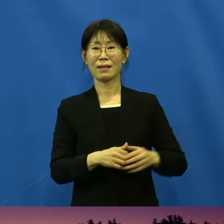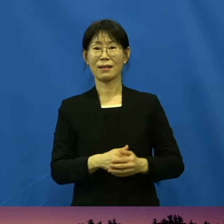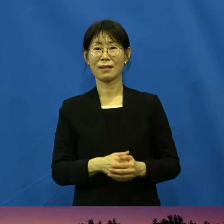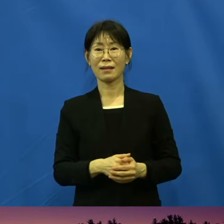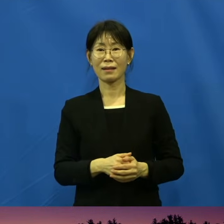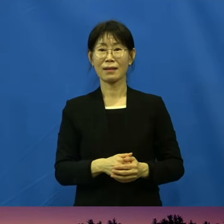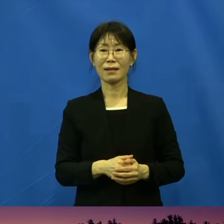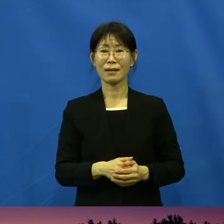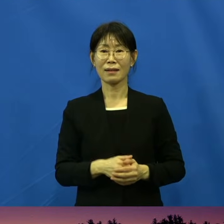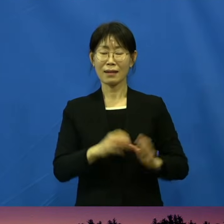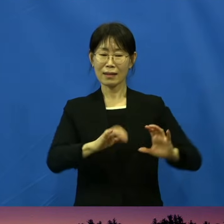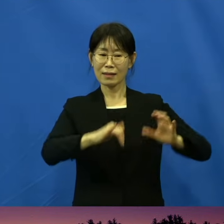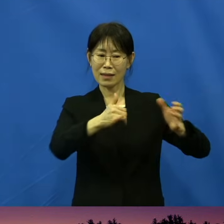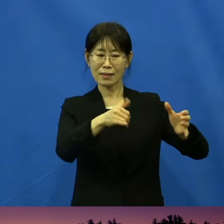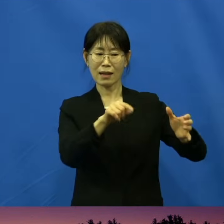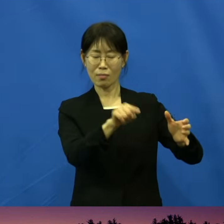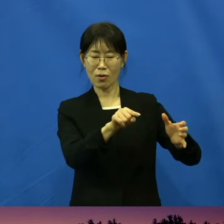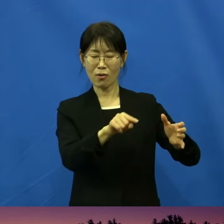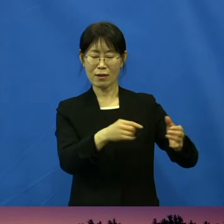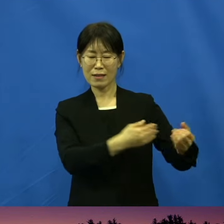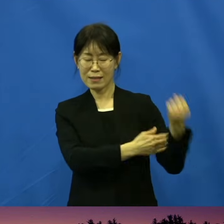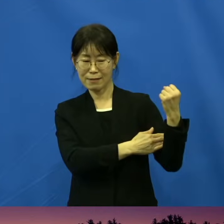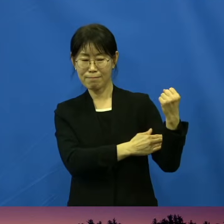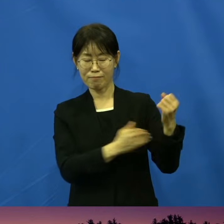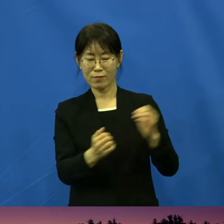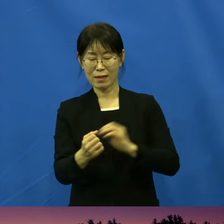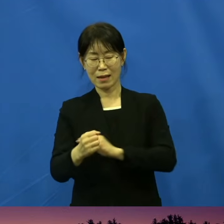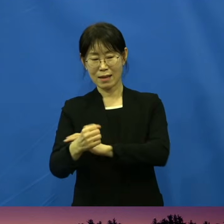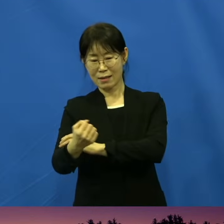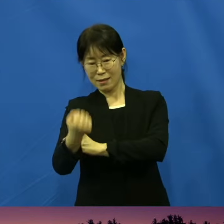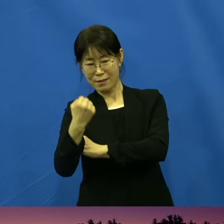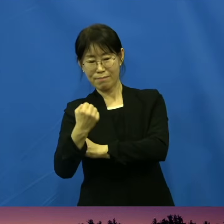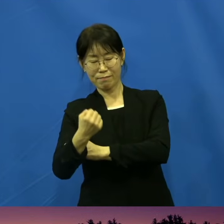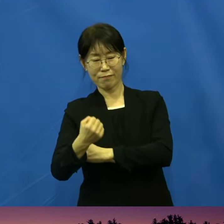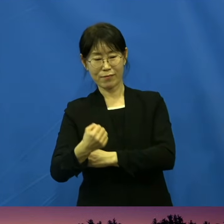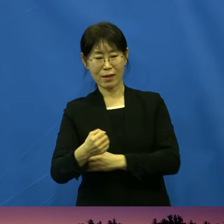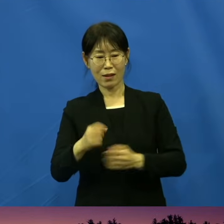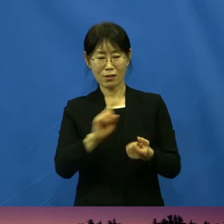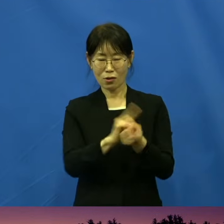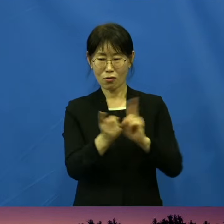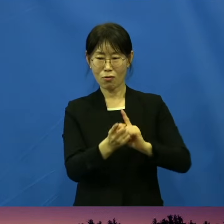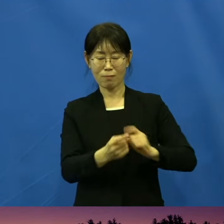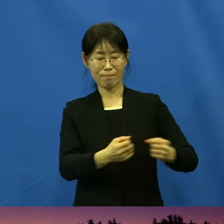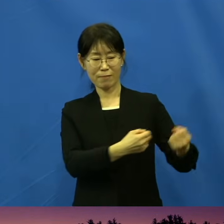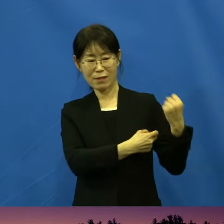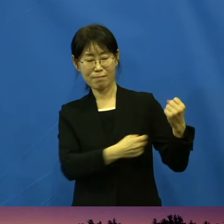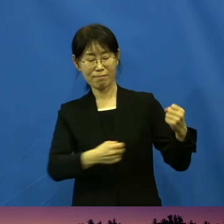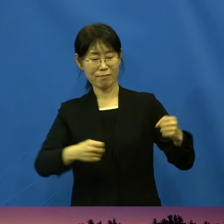여러분, 세상은 한마디로 어디를 가나 다 권력 다툼이에요. 더 힘을 더 갖기 위해서.